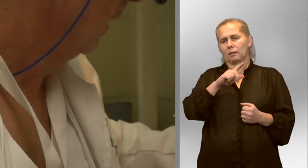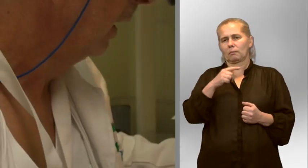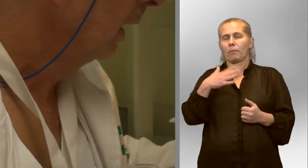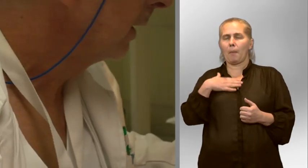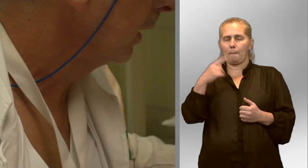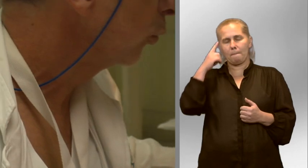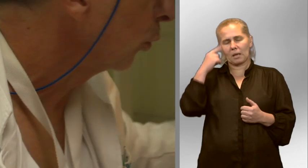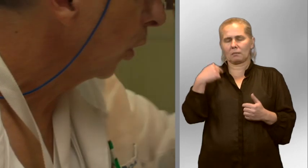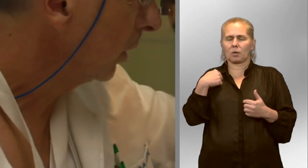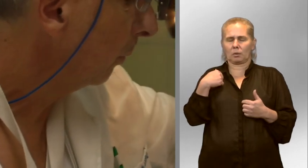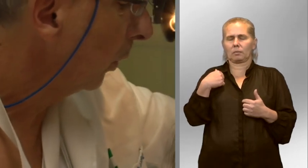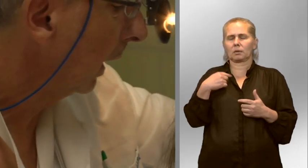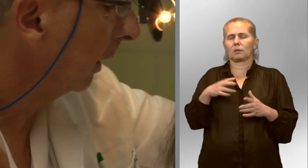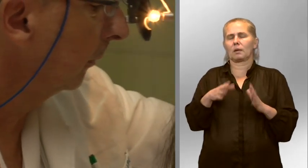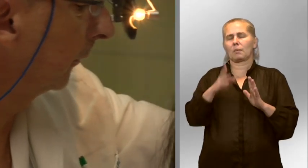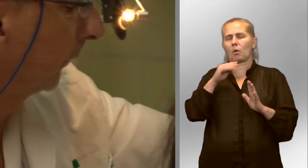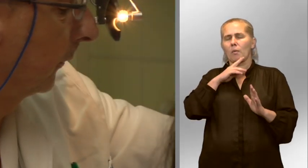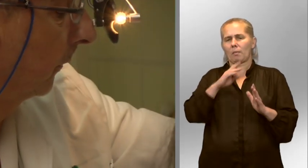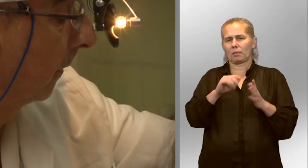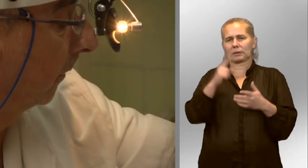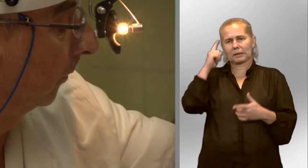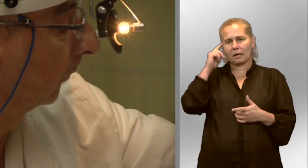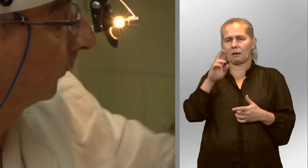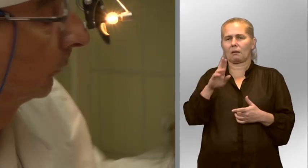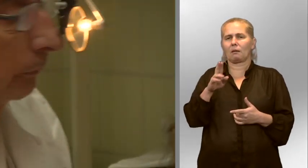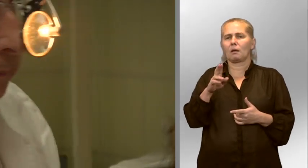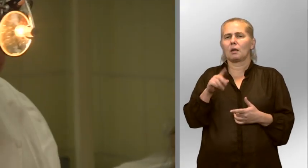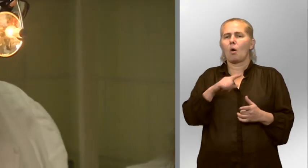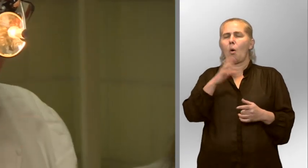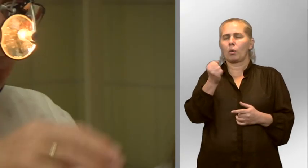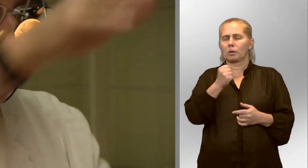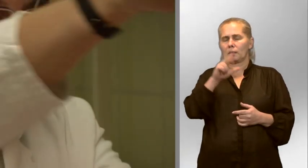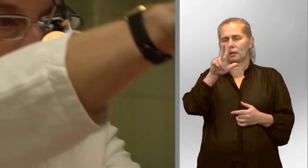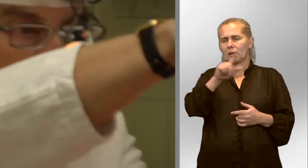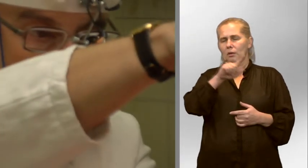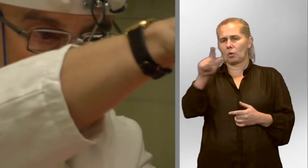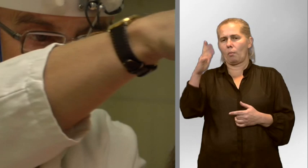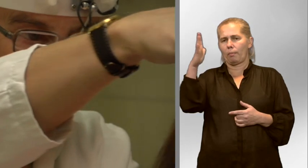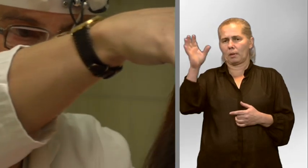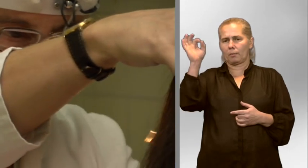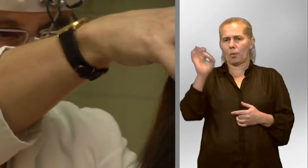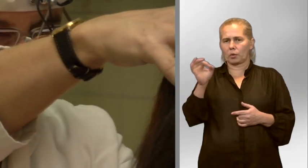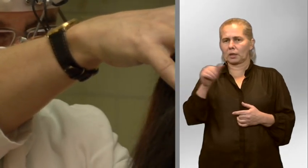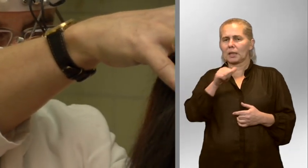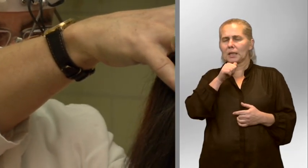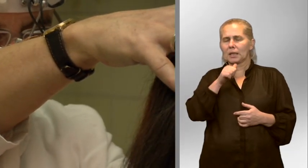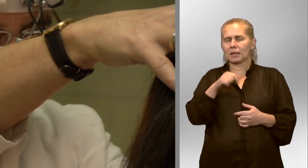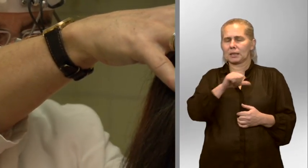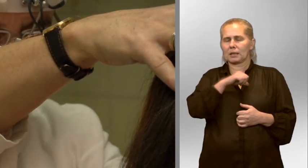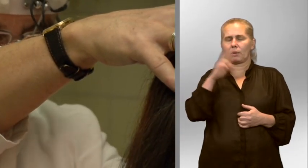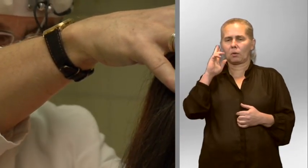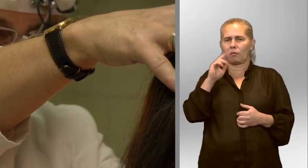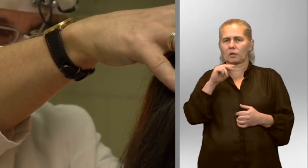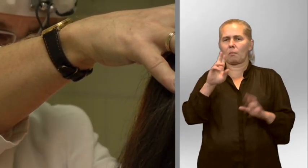urođena, istečena, znači može da bude akutna, znači gluvoća, to su